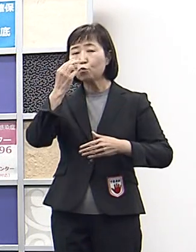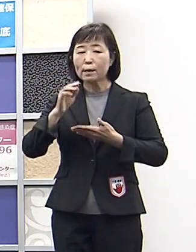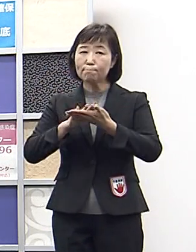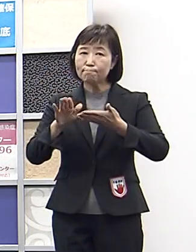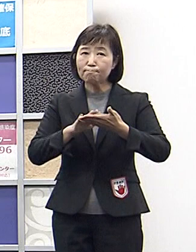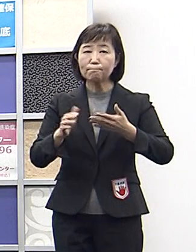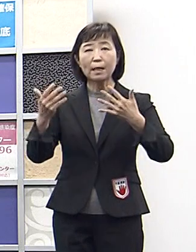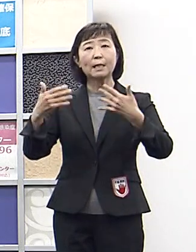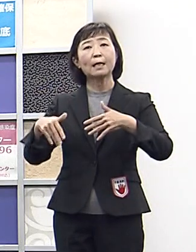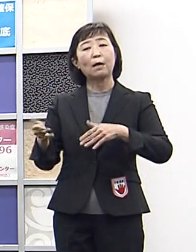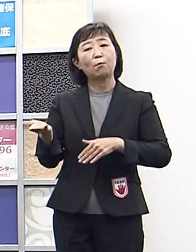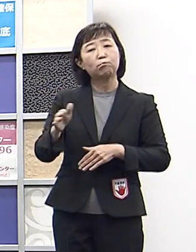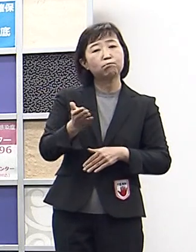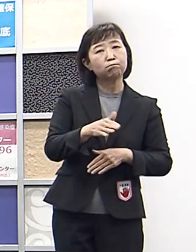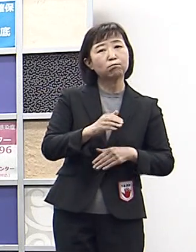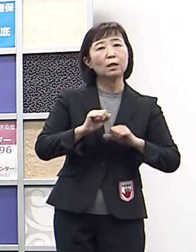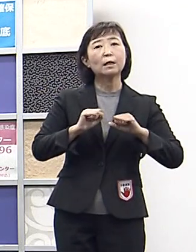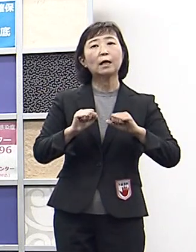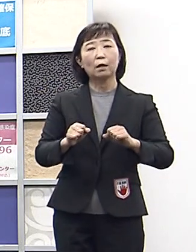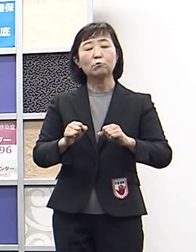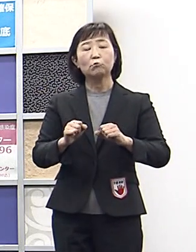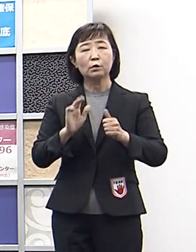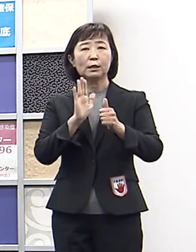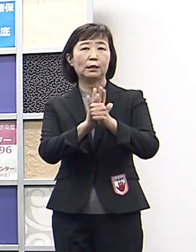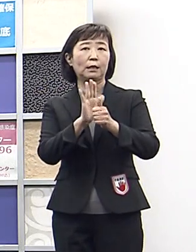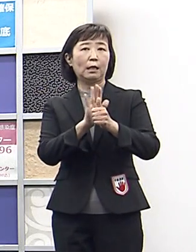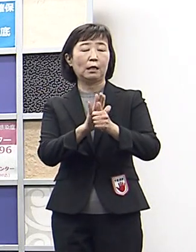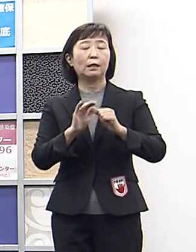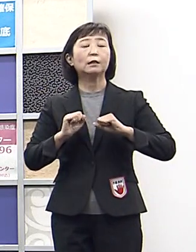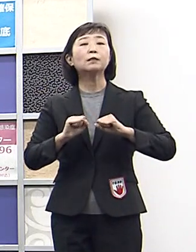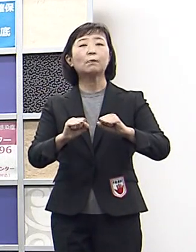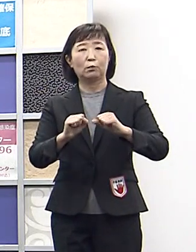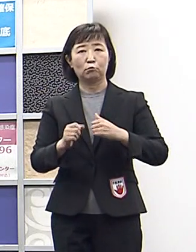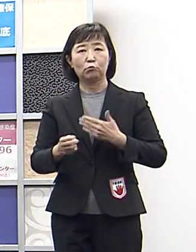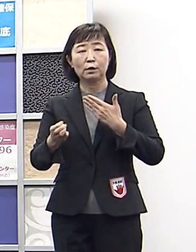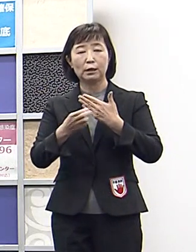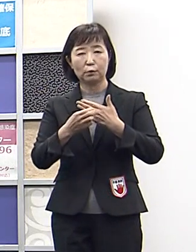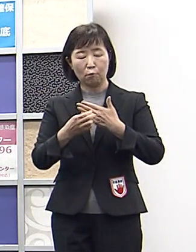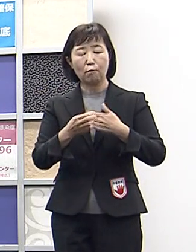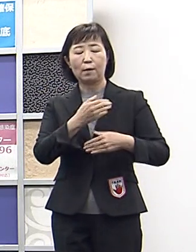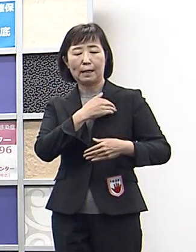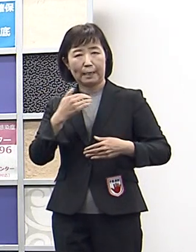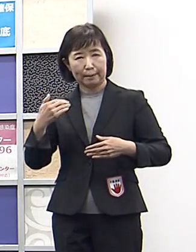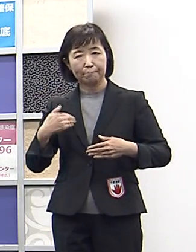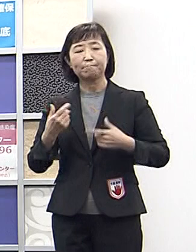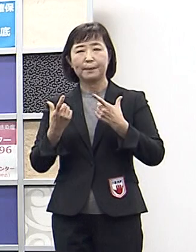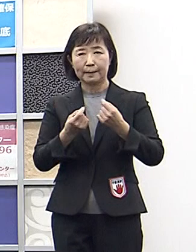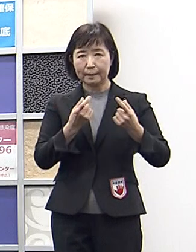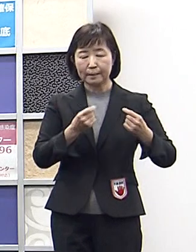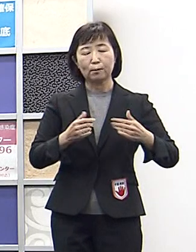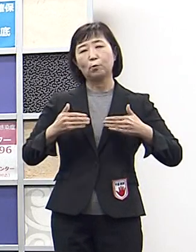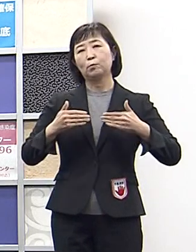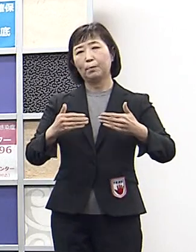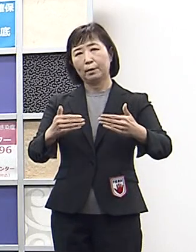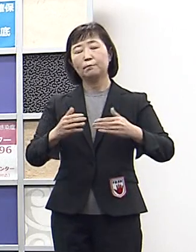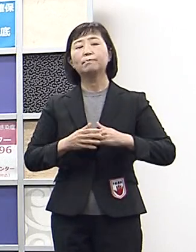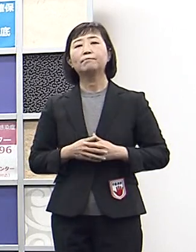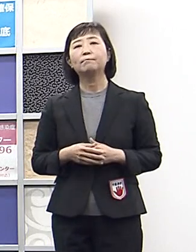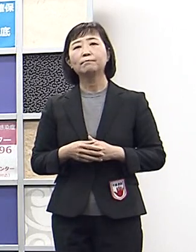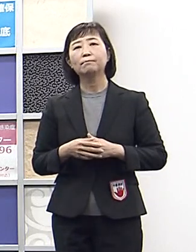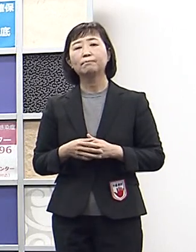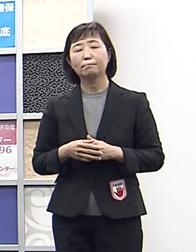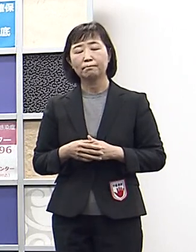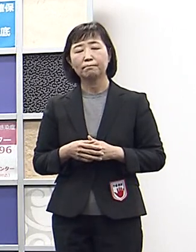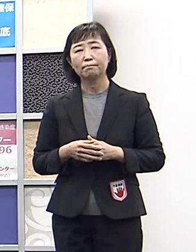整備に対しまして支援を行うことにより新たに治療に対応する医療機関を順次拡大してまいります